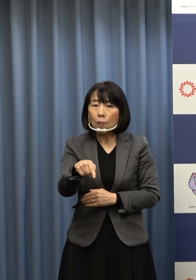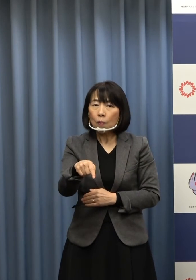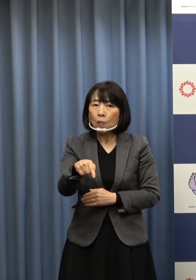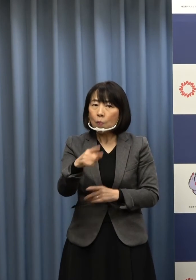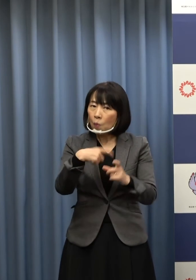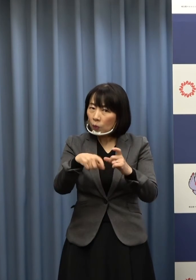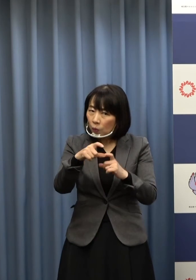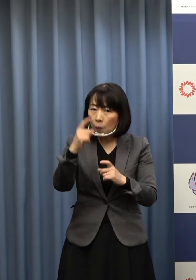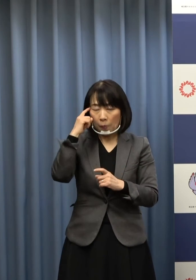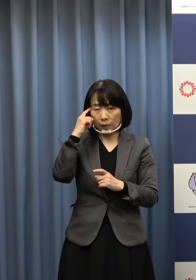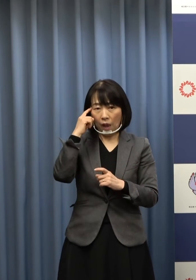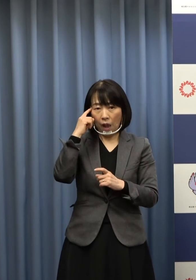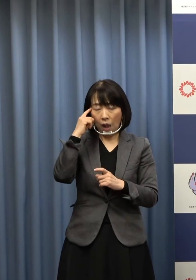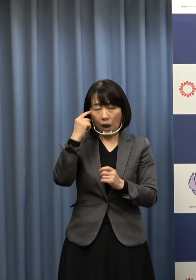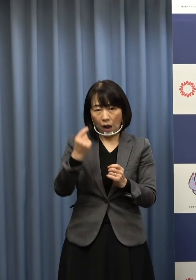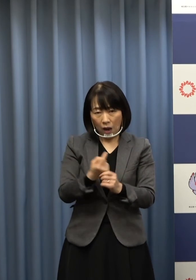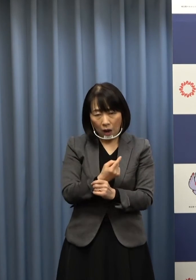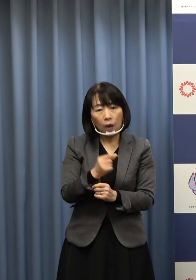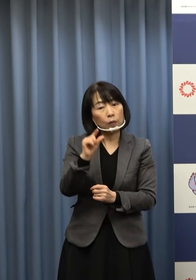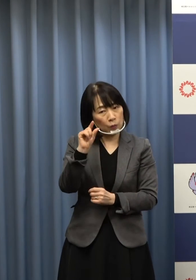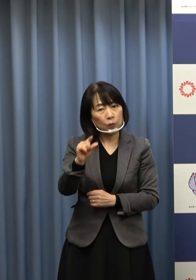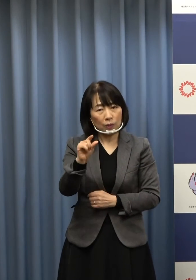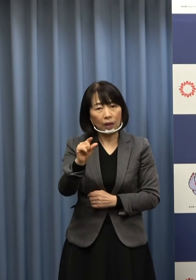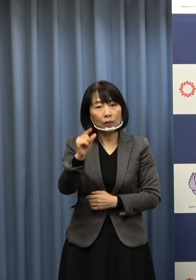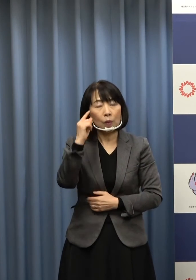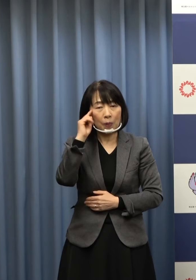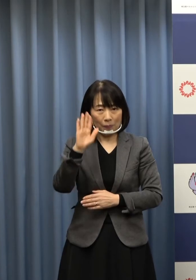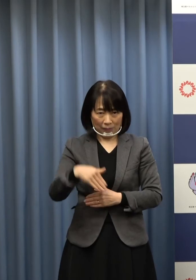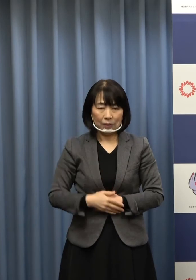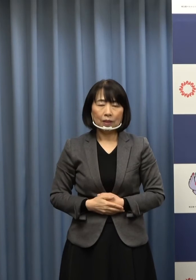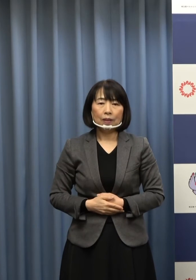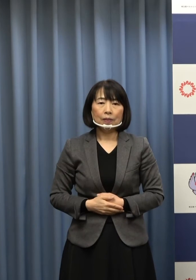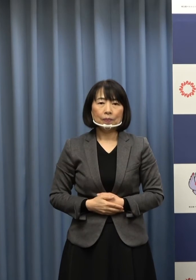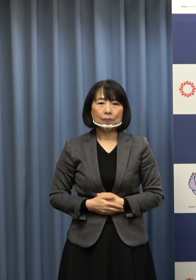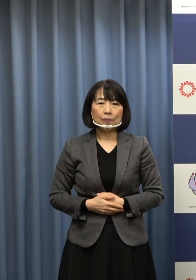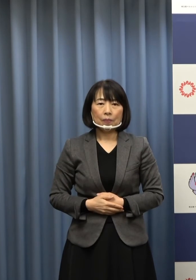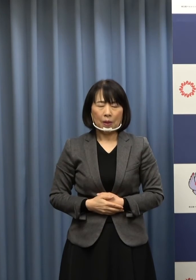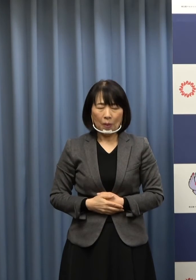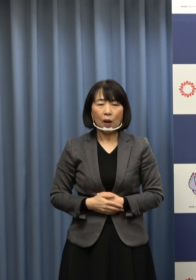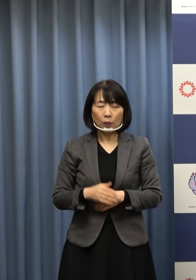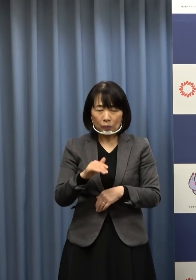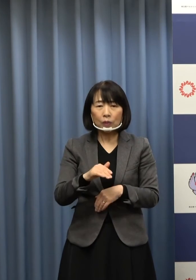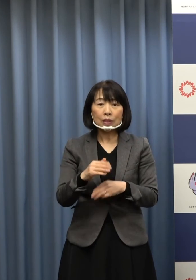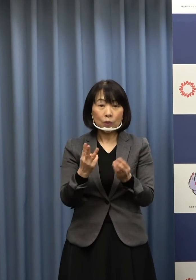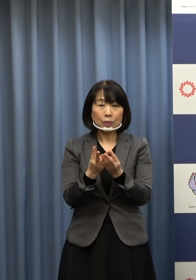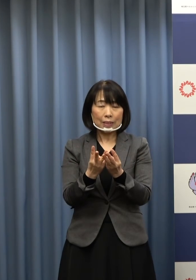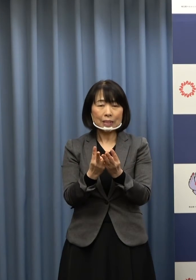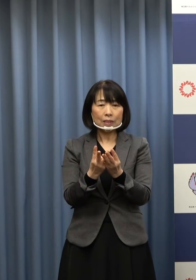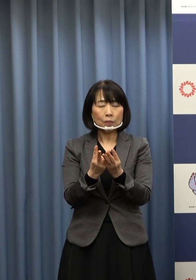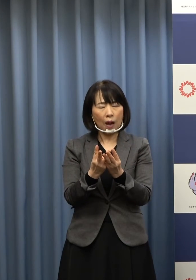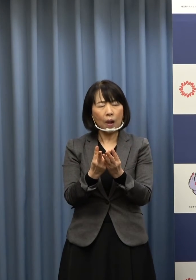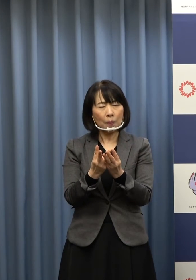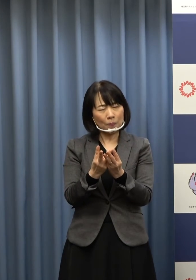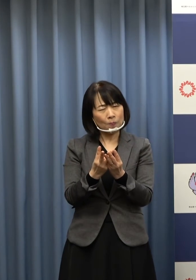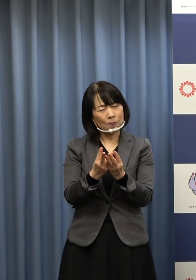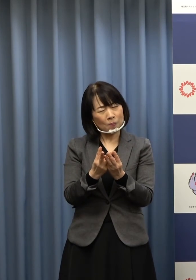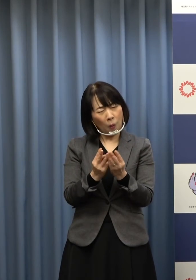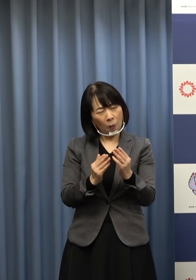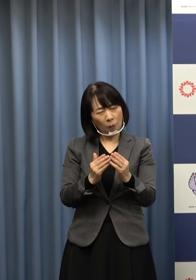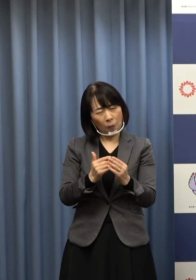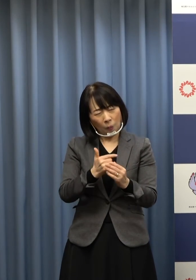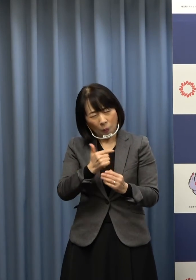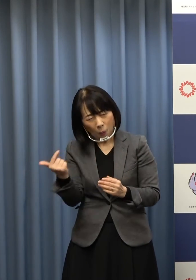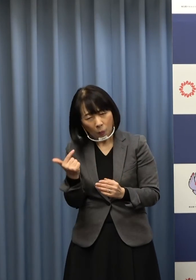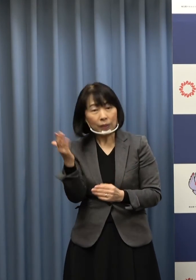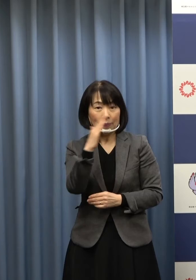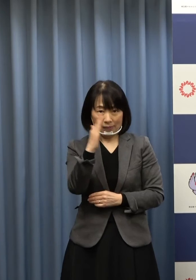これ相当な要因だと思っていたので、実際に聞いてみると、そんな、もちろん大切なんですけども、そこまでではないということは